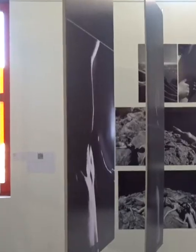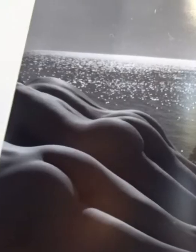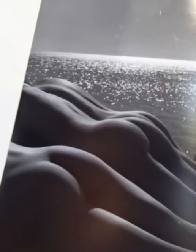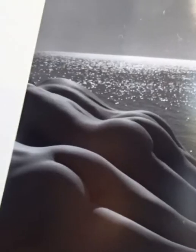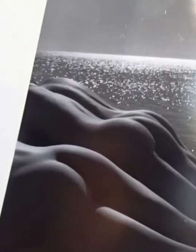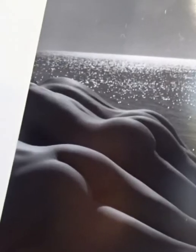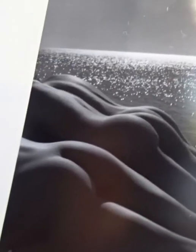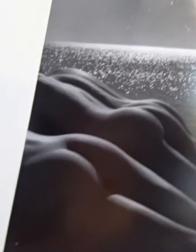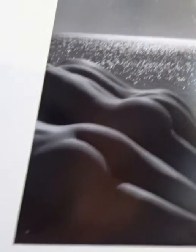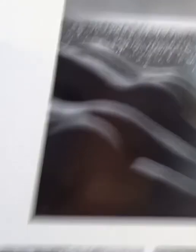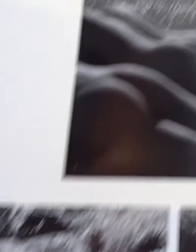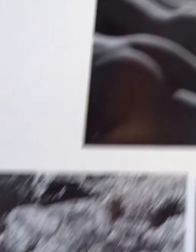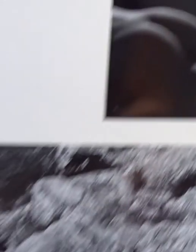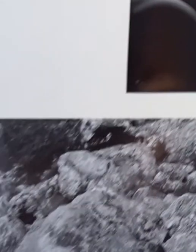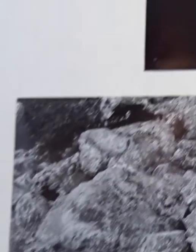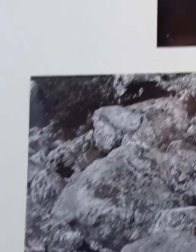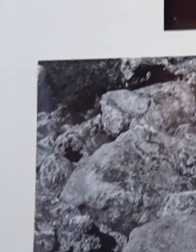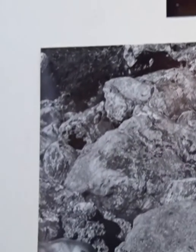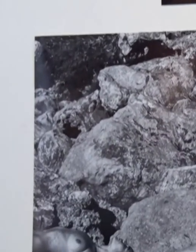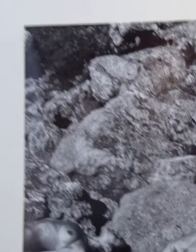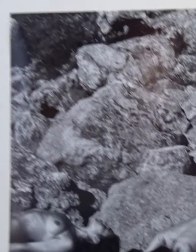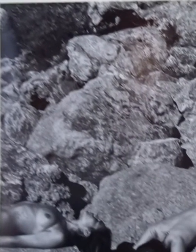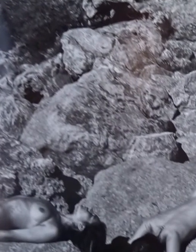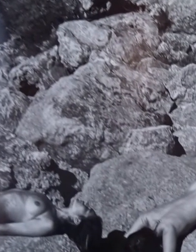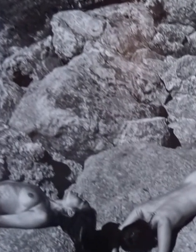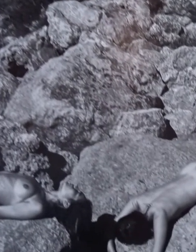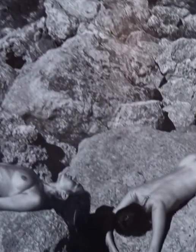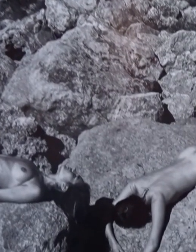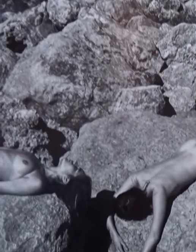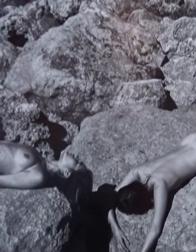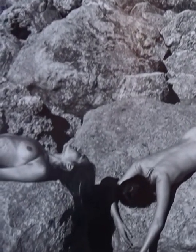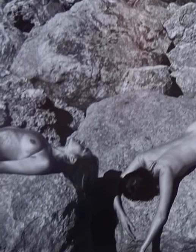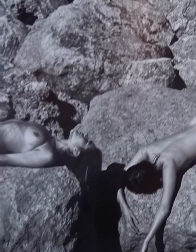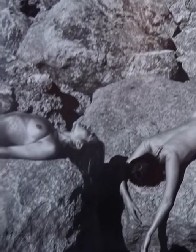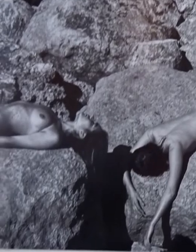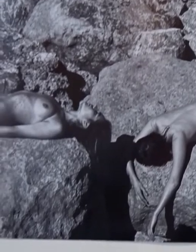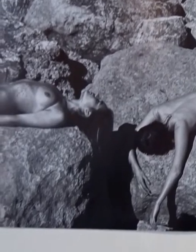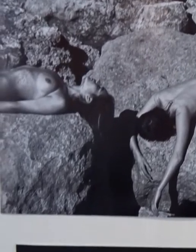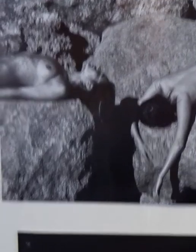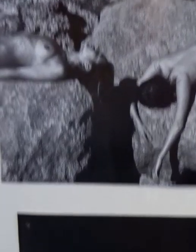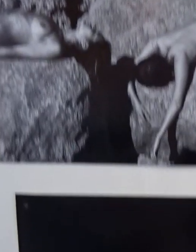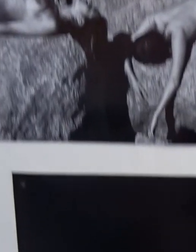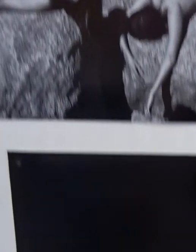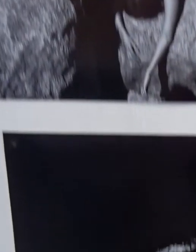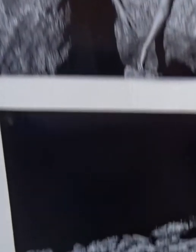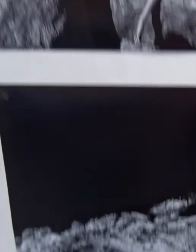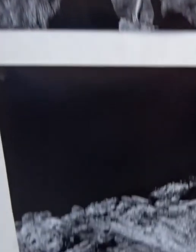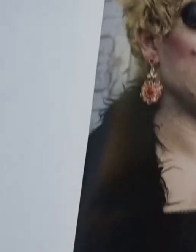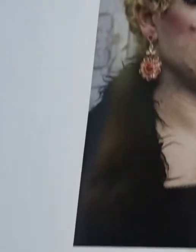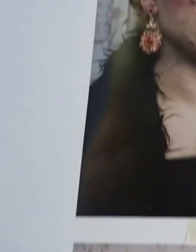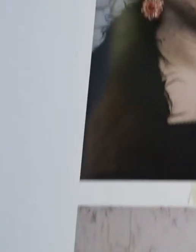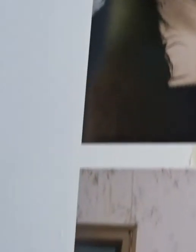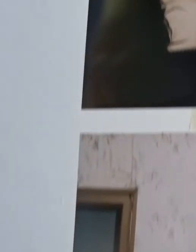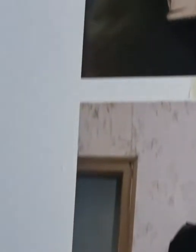categories, per fer-nos feedbacks de com anava sortint això. També han dissenyat activitats que aniran passant i que us parlarem en